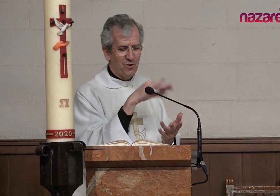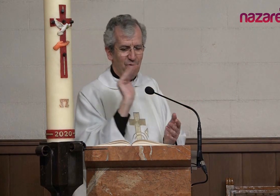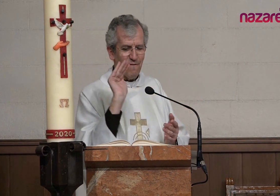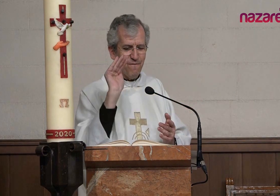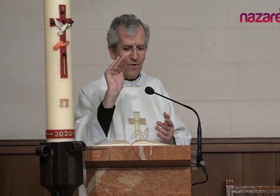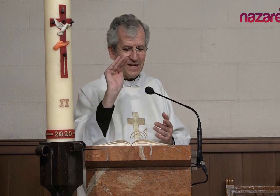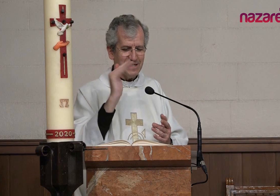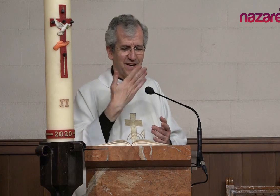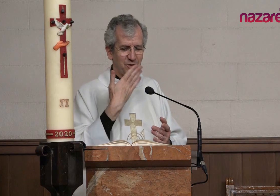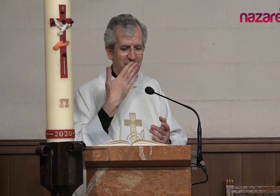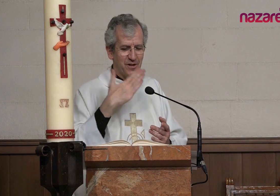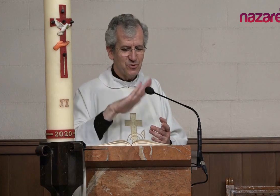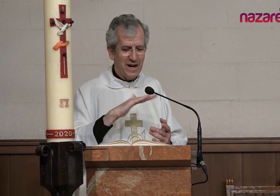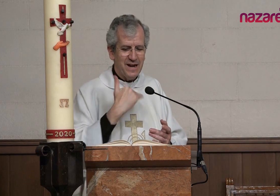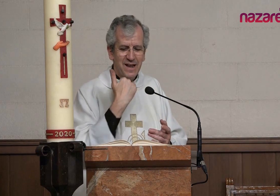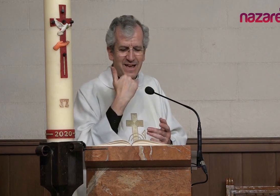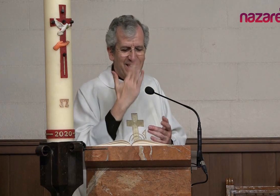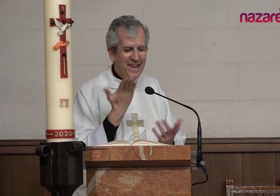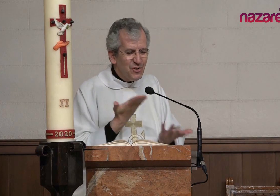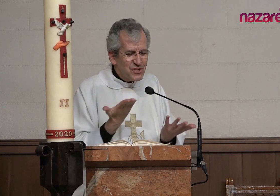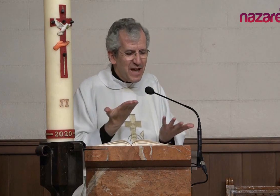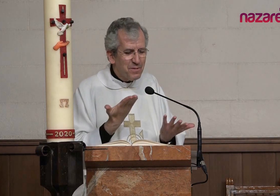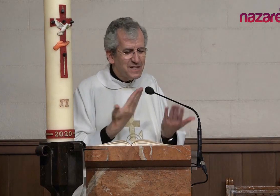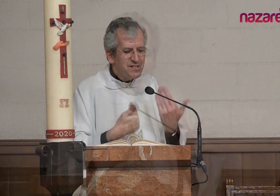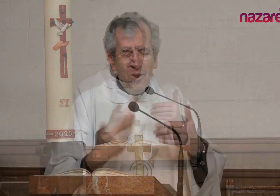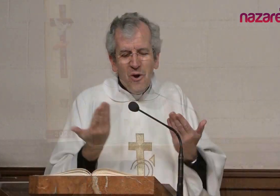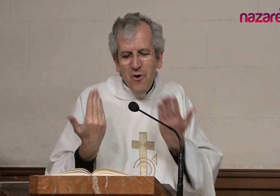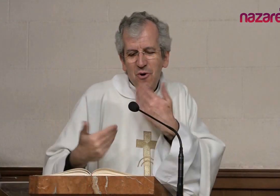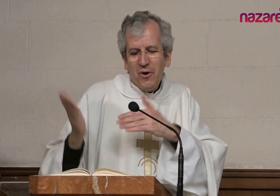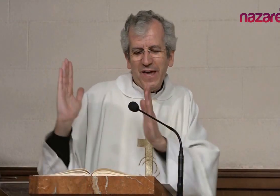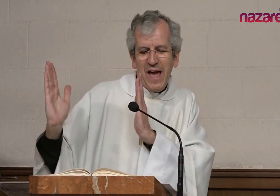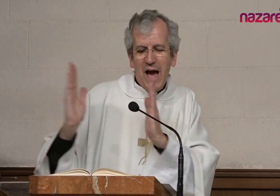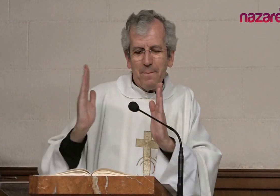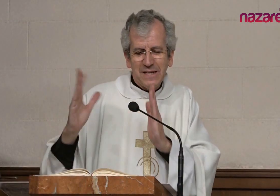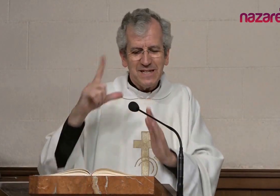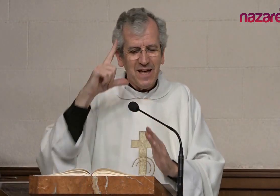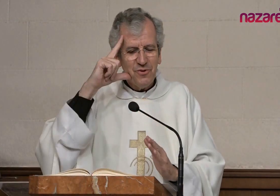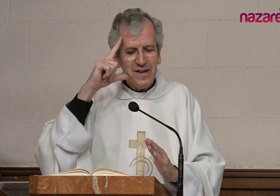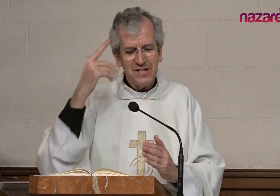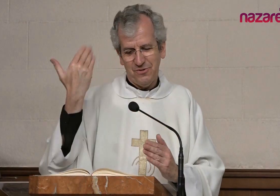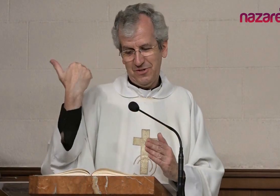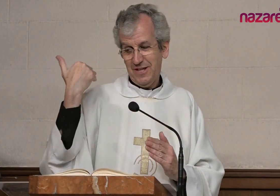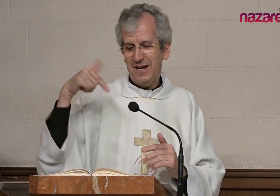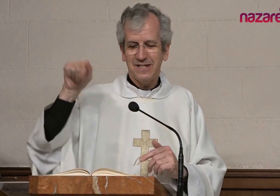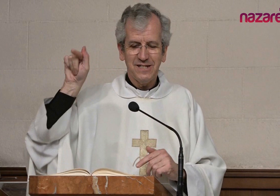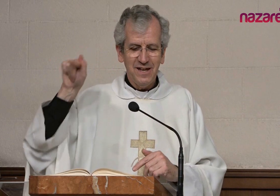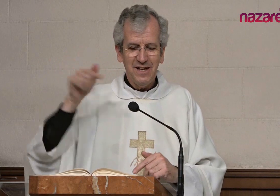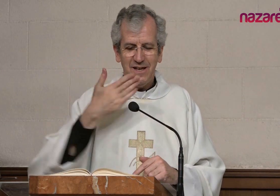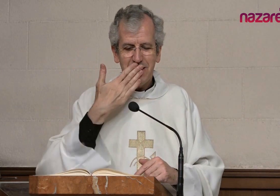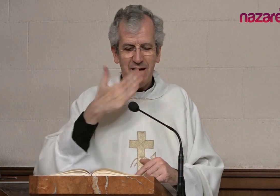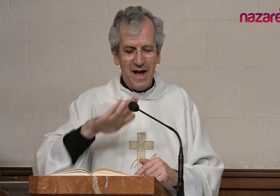único forastero de Jerusalén que no sabes lo que ha pasado estos días